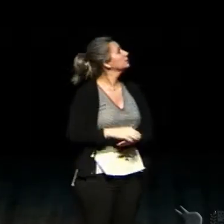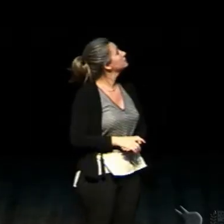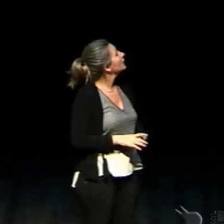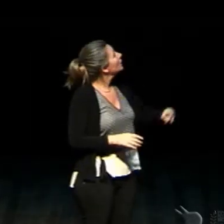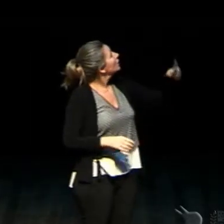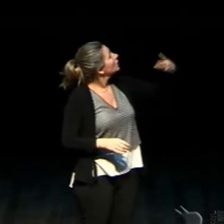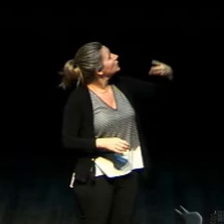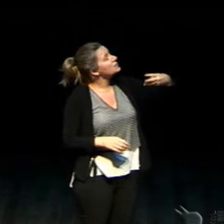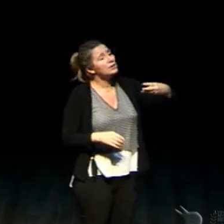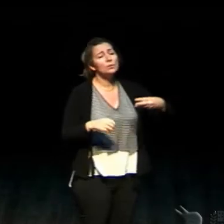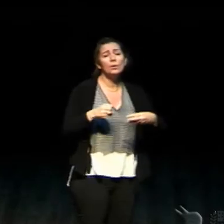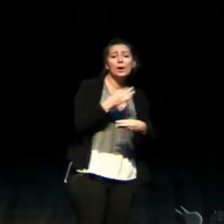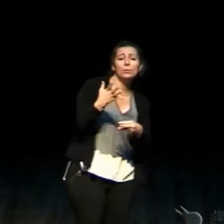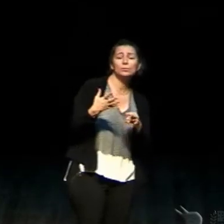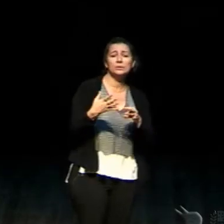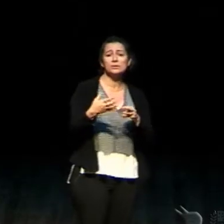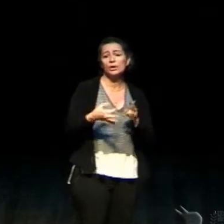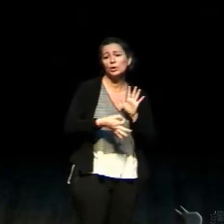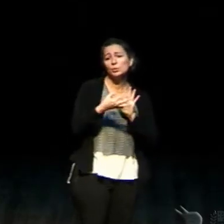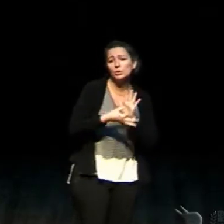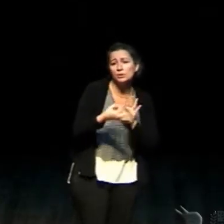as crenças e a cultura,